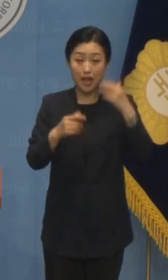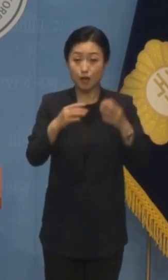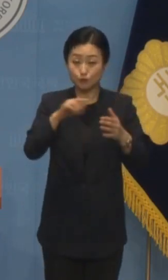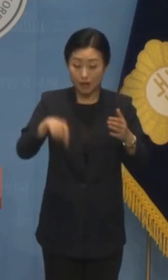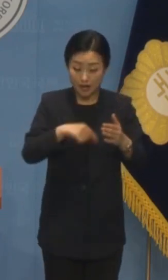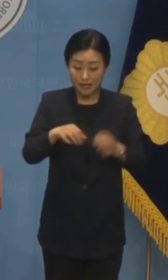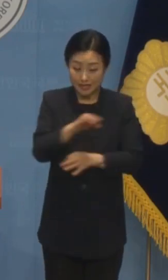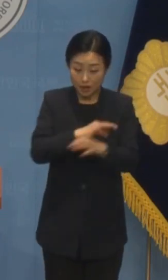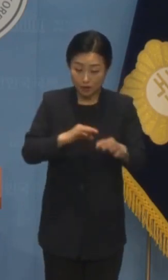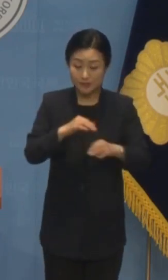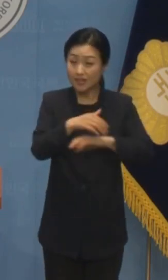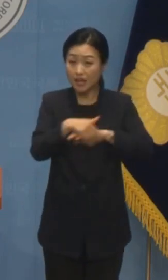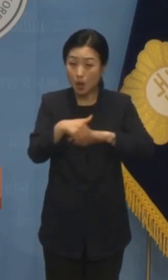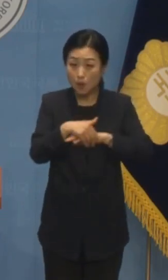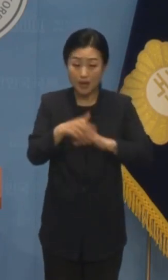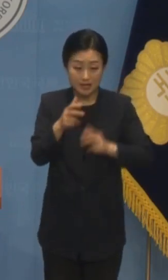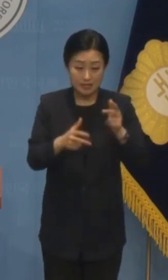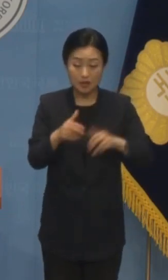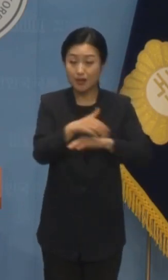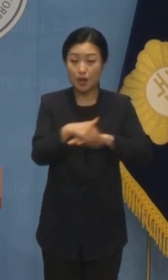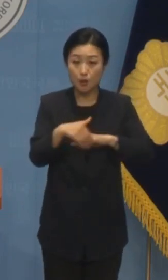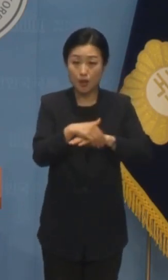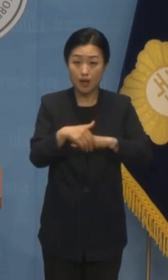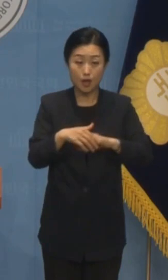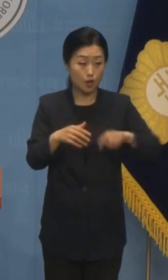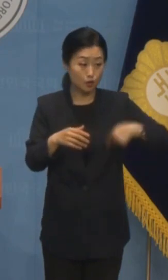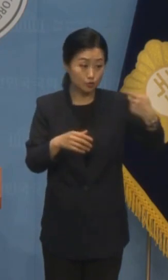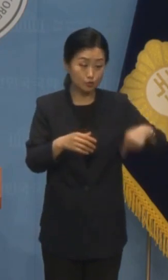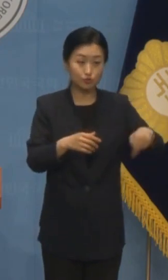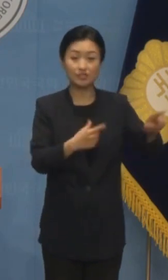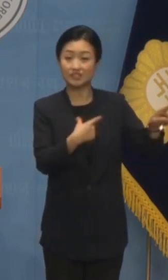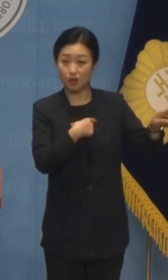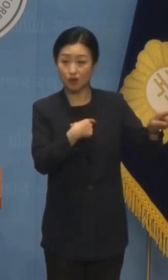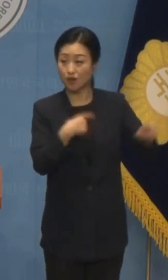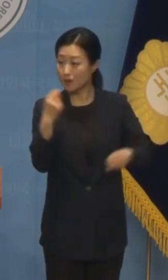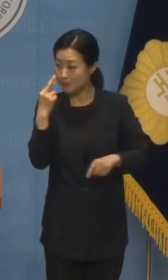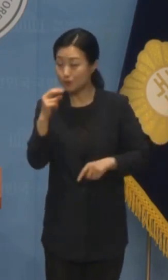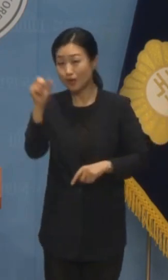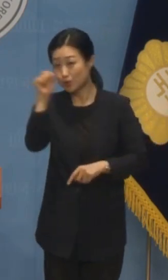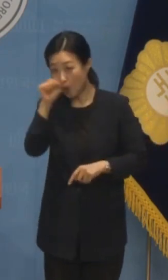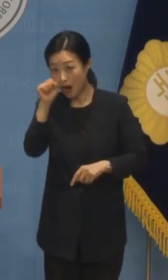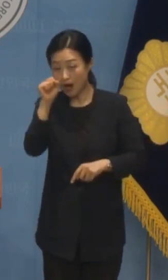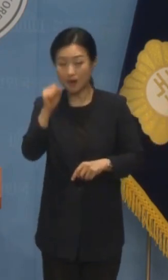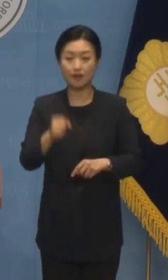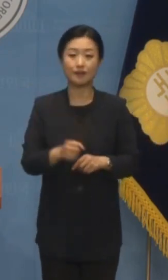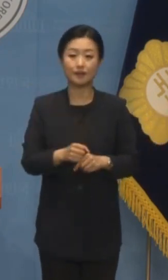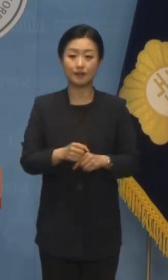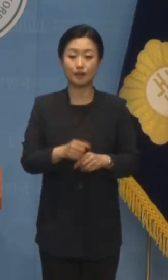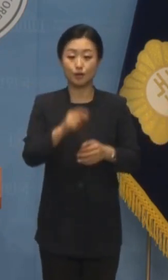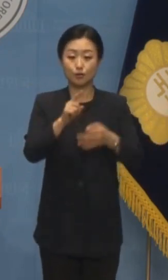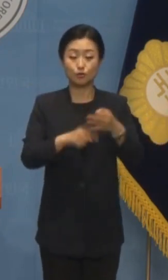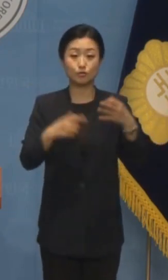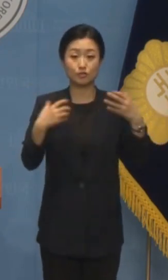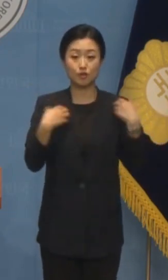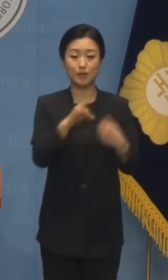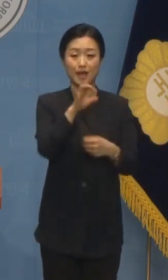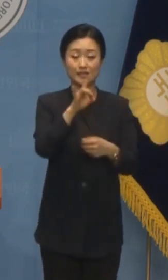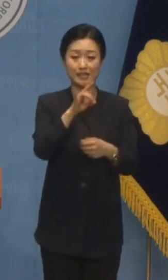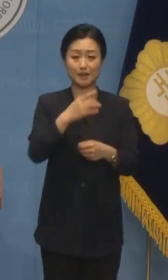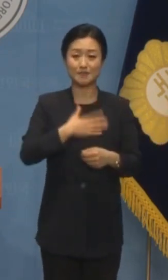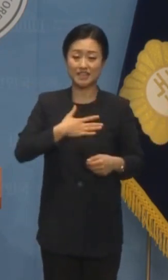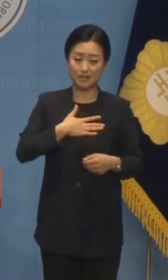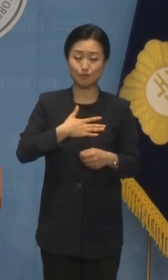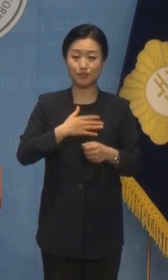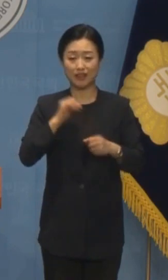경제 전략과 산업 전략이 중국은 싫다, 미국은 좋다라고 하는 윤석열 대통령 한 사람의 기분에